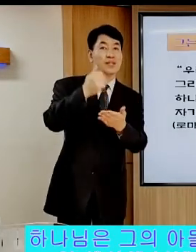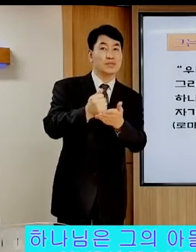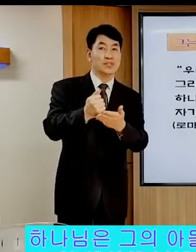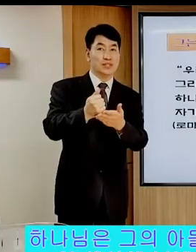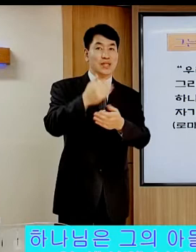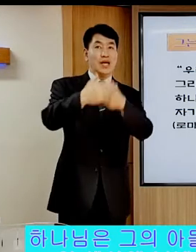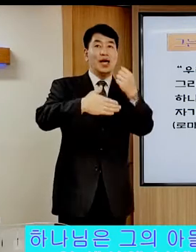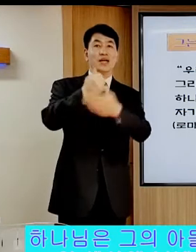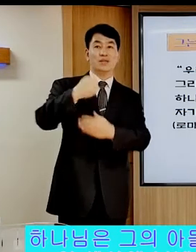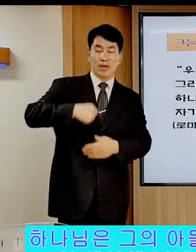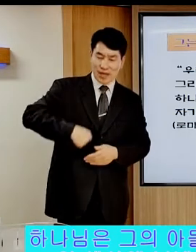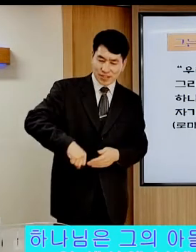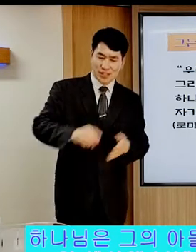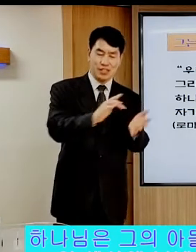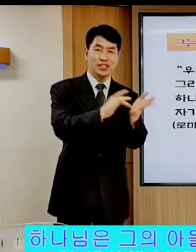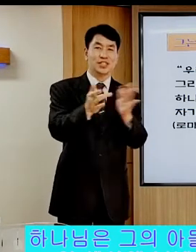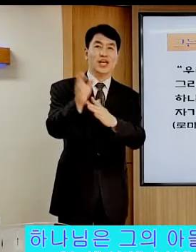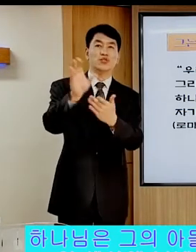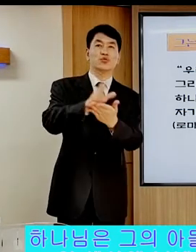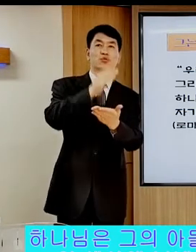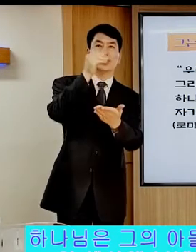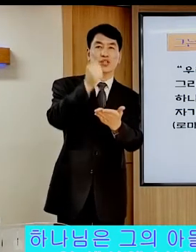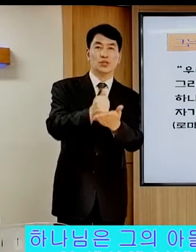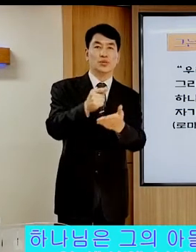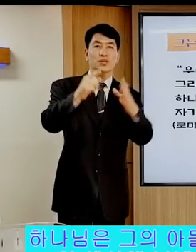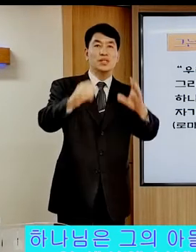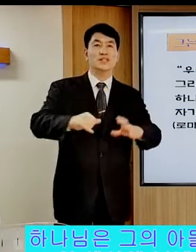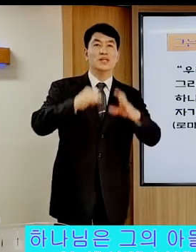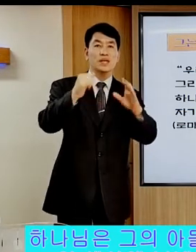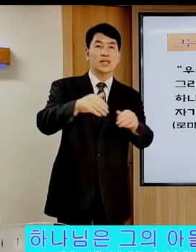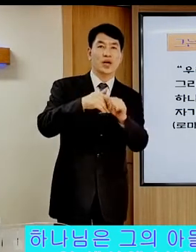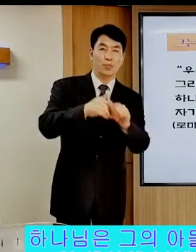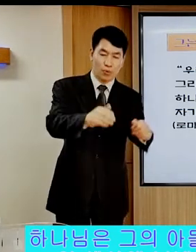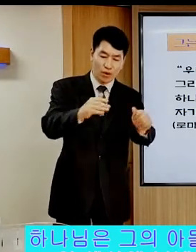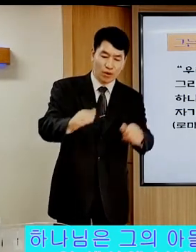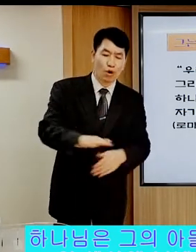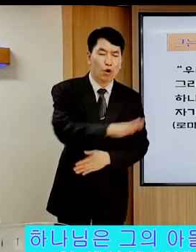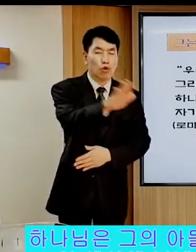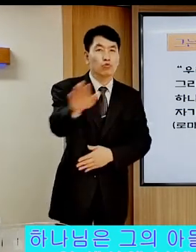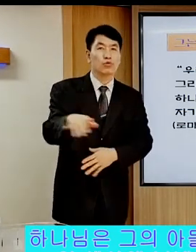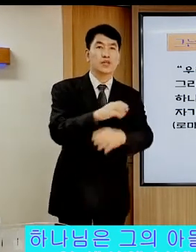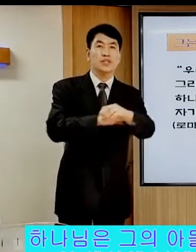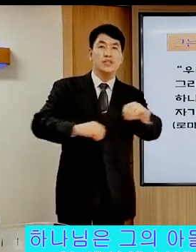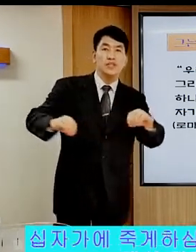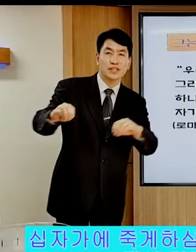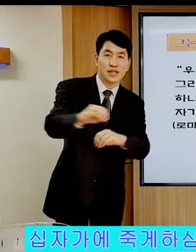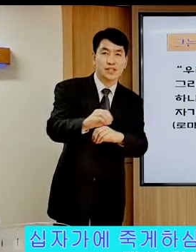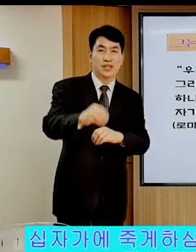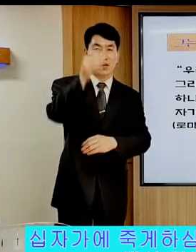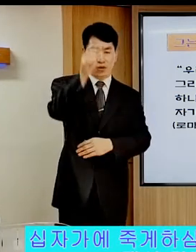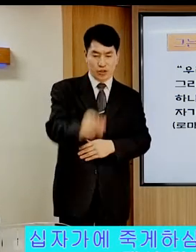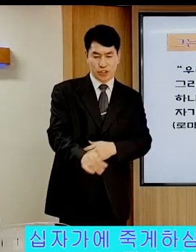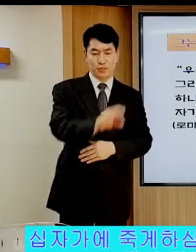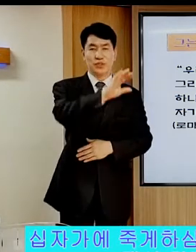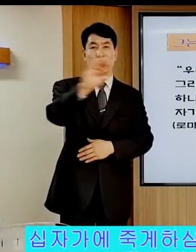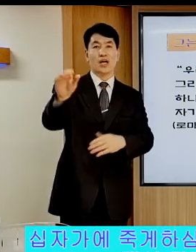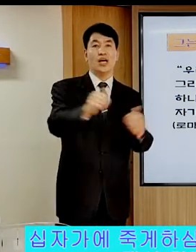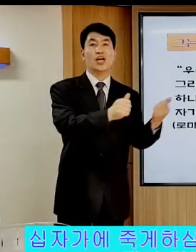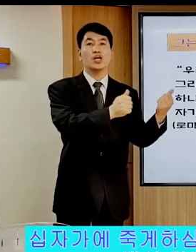하나님은 하나님의 아들이신 예수 그리스도를 이 세상에 보내어 우리를 대신하여 십자가에